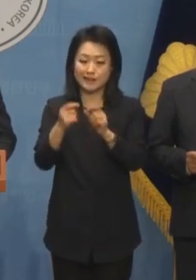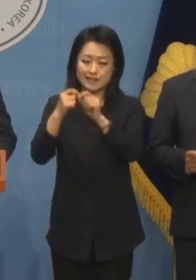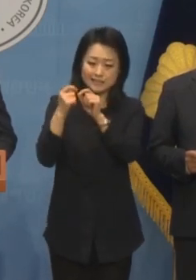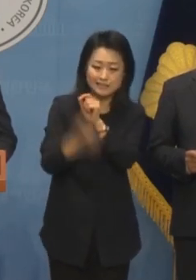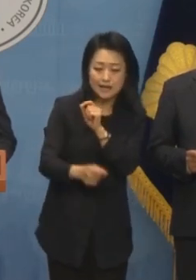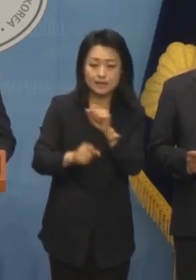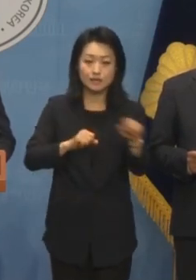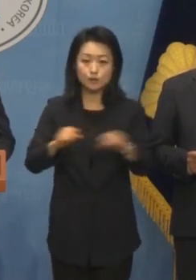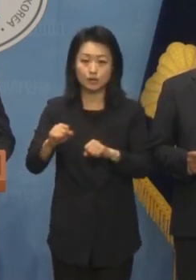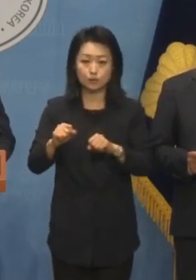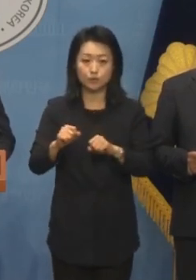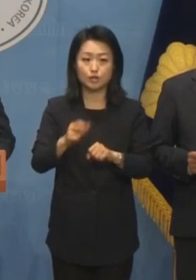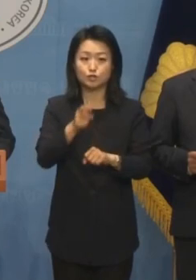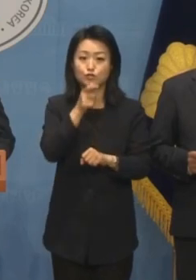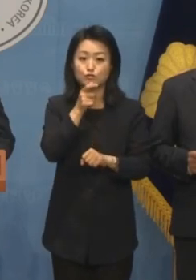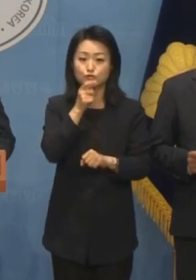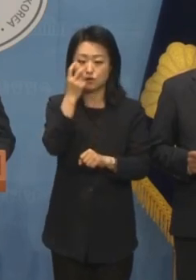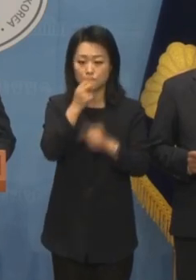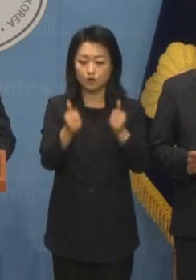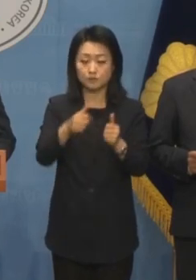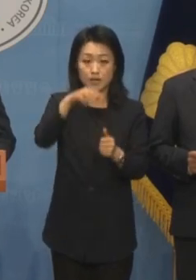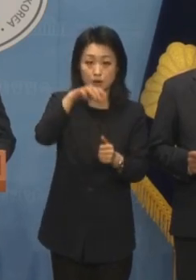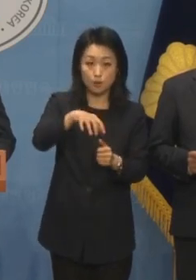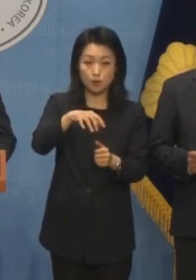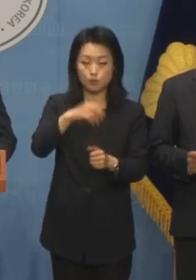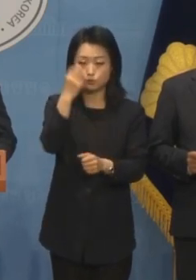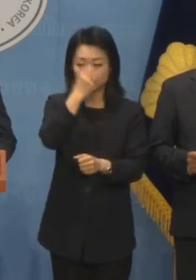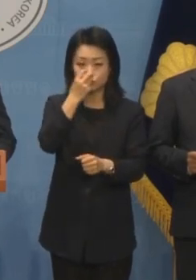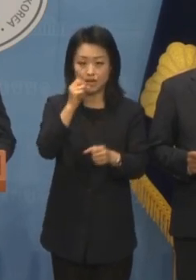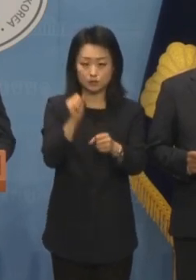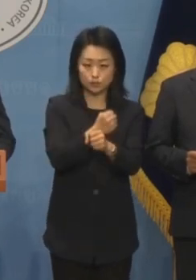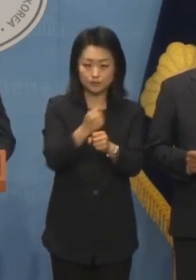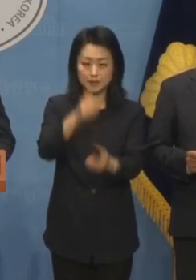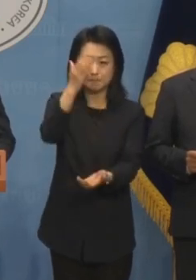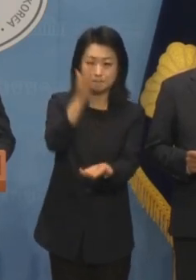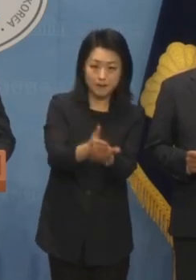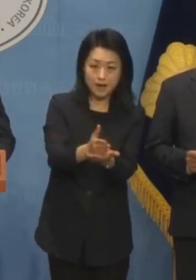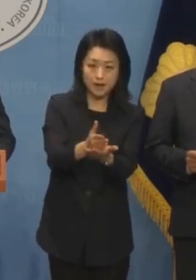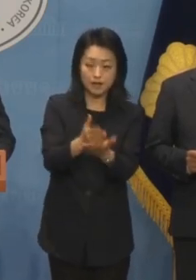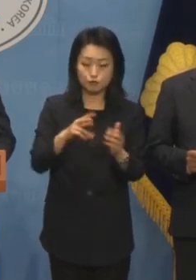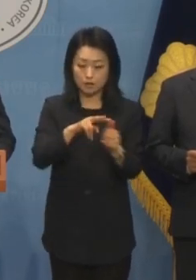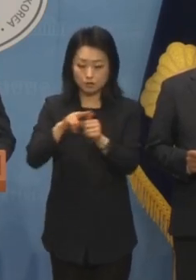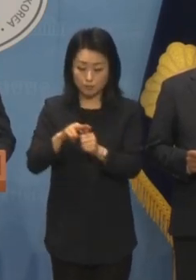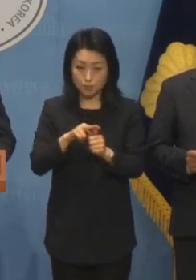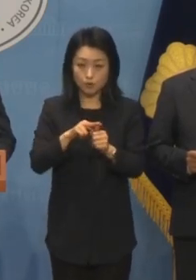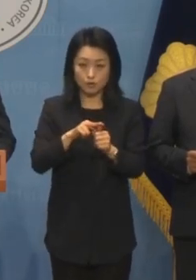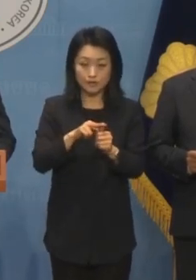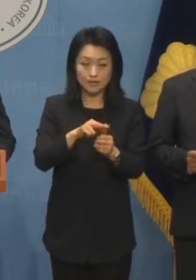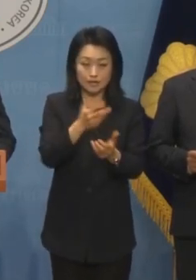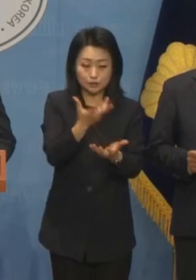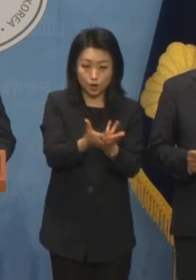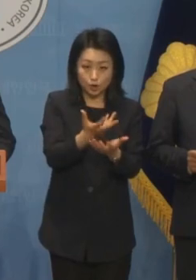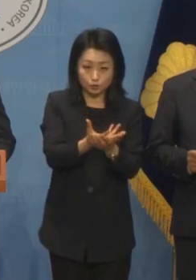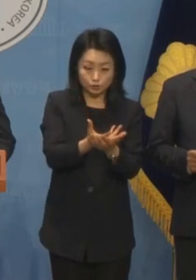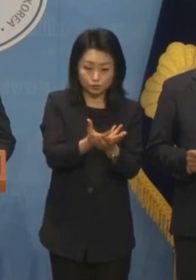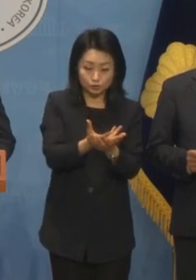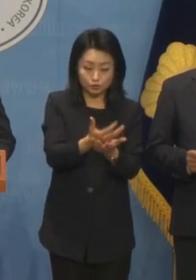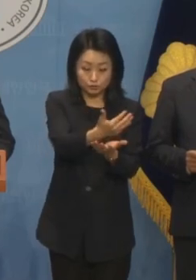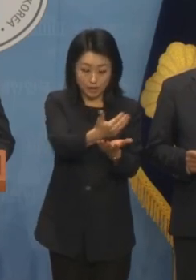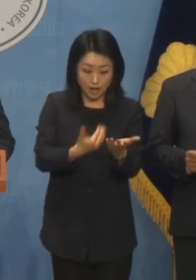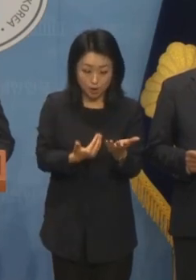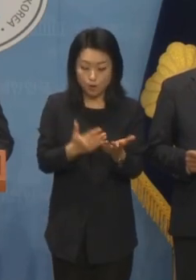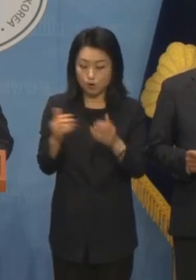수원지검에 경고합니다. 조작 수사를 즉각 중단하고 국정원으로부터 압수한 문건을 국회에